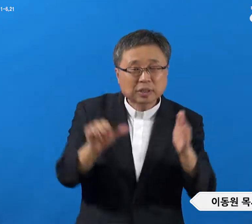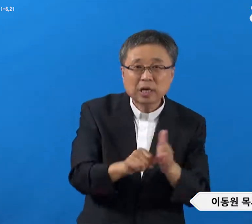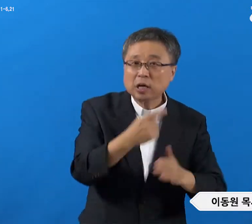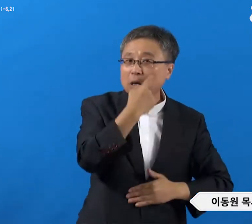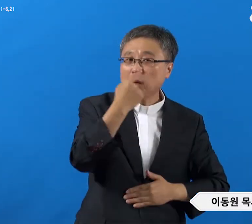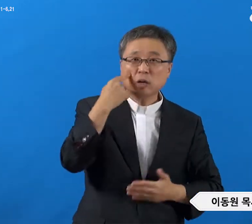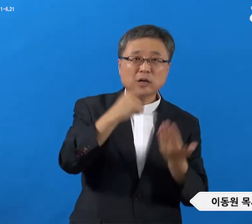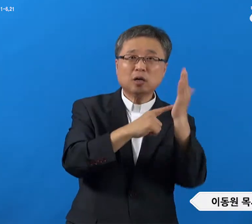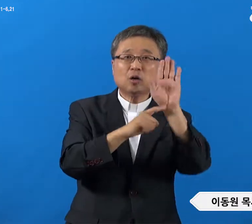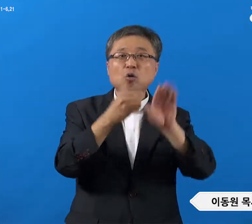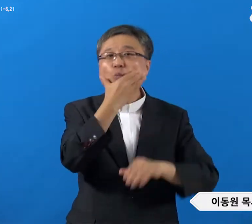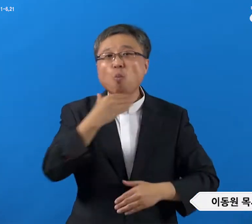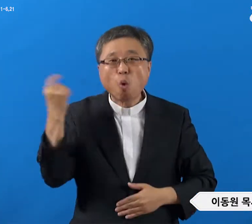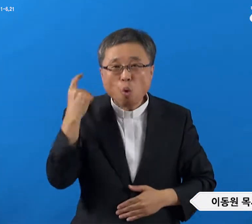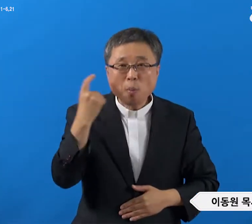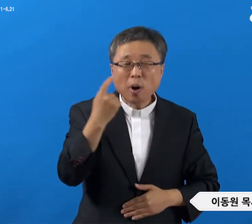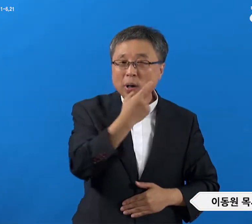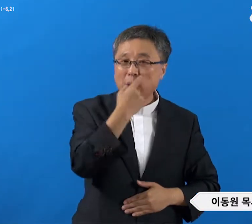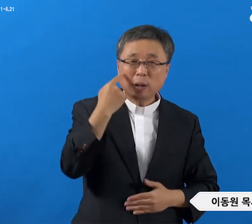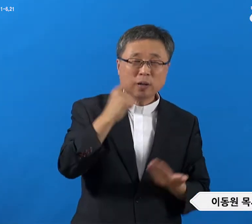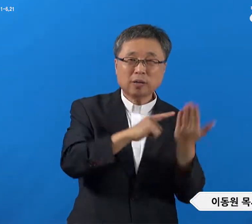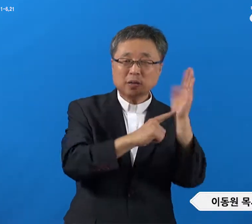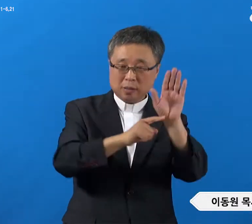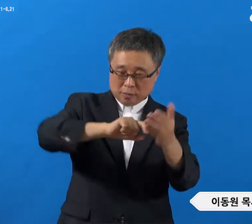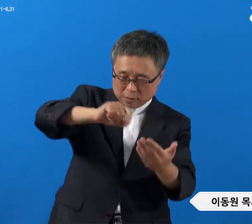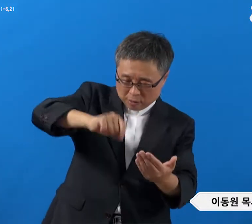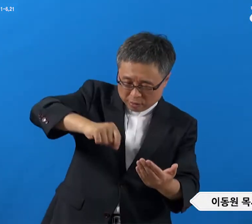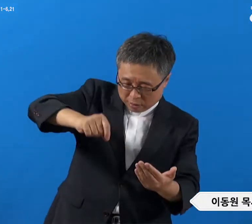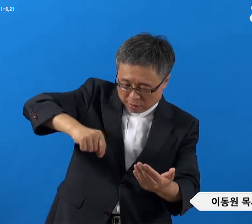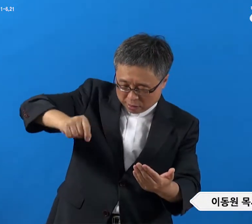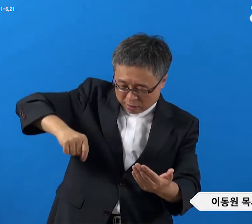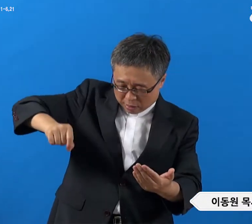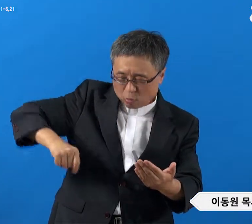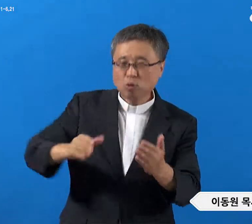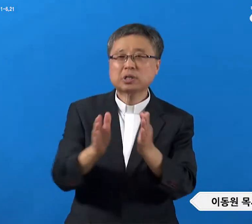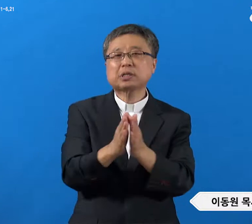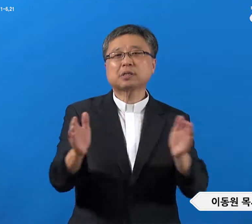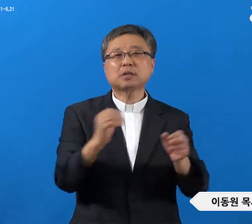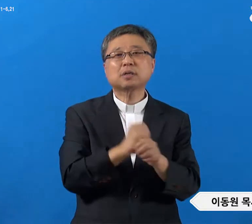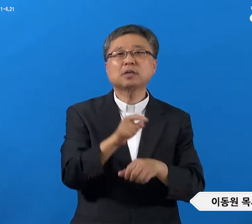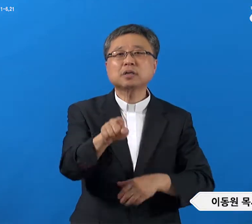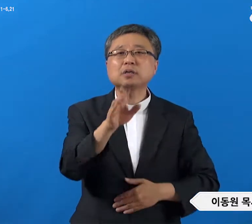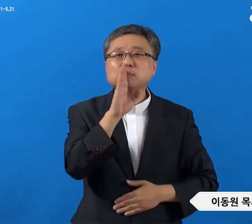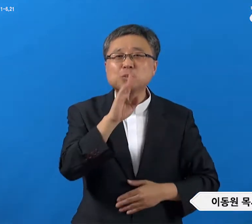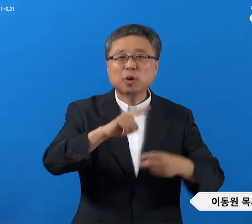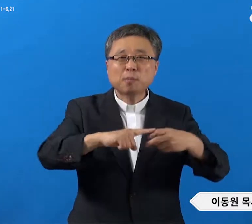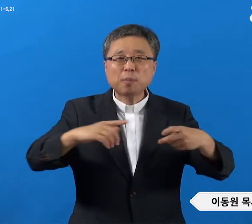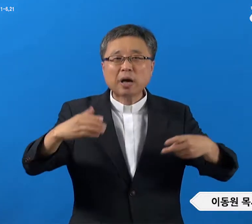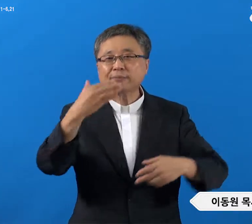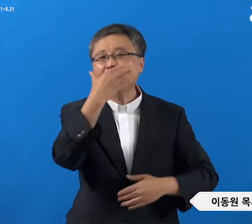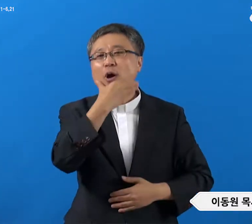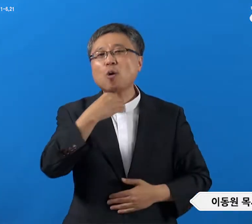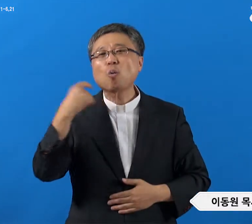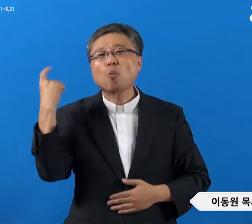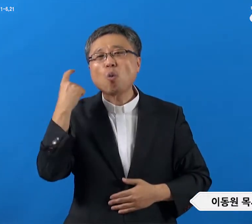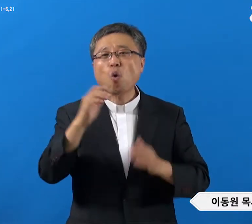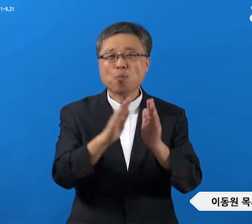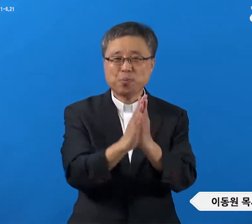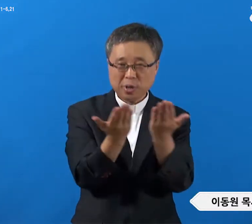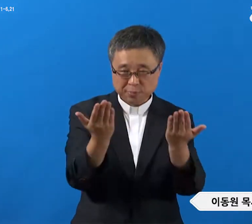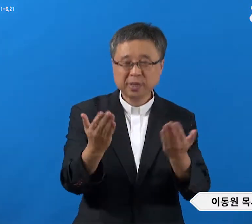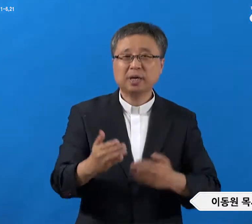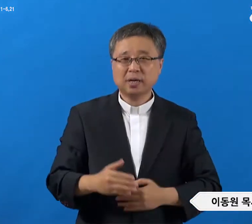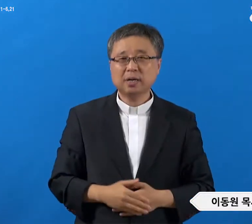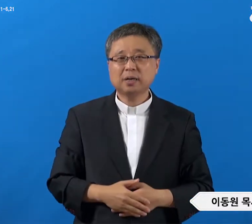증언하는 복음을 증언하는 문서를 기록하기 시작합니다. 그것이 마태복음이에요. 그것이 바로